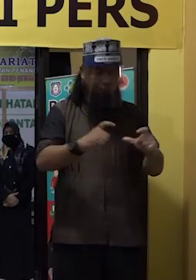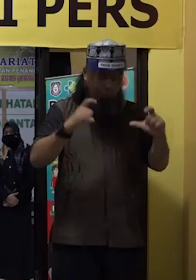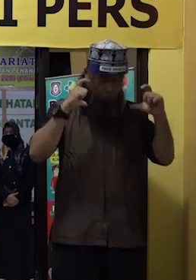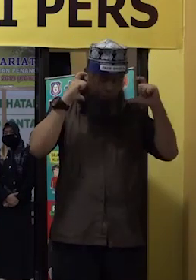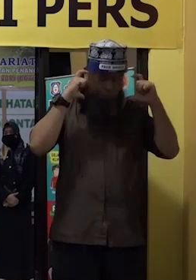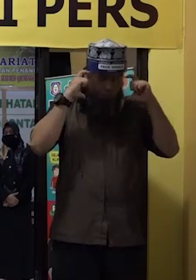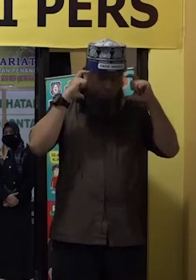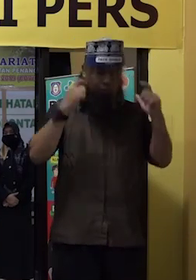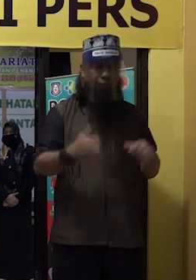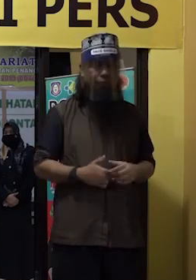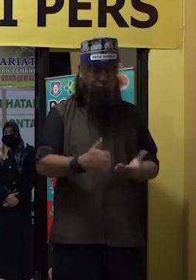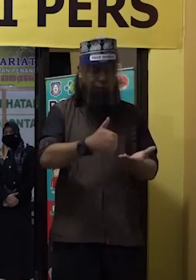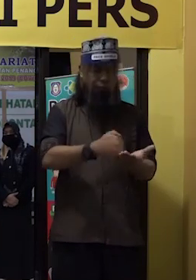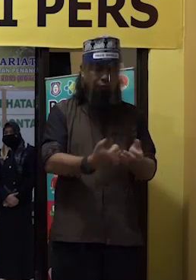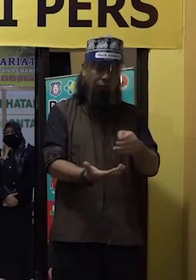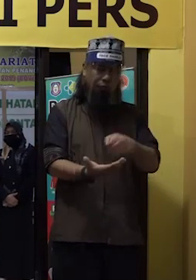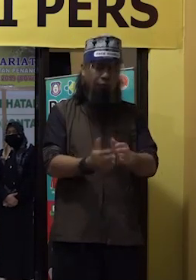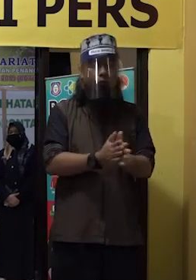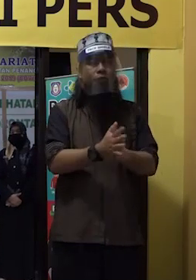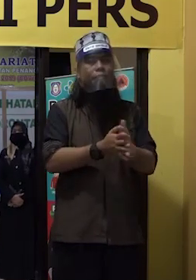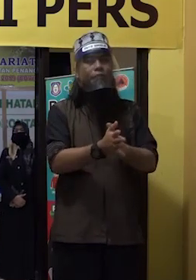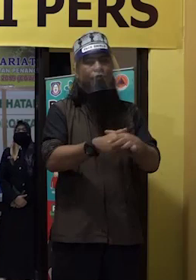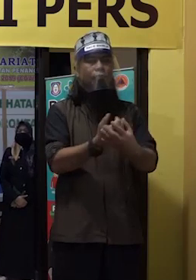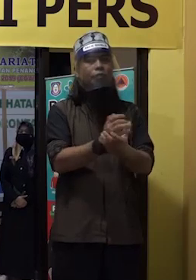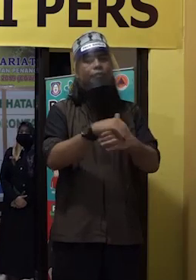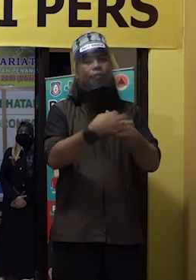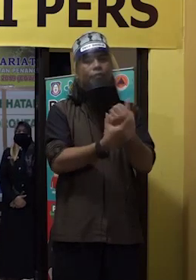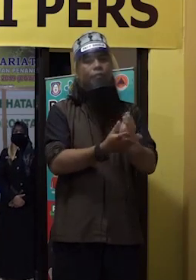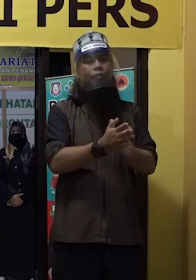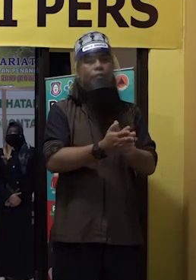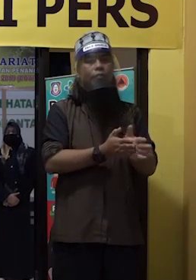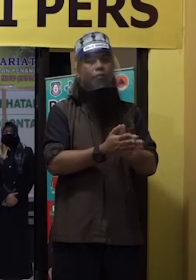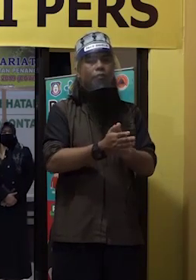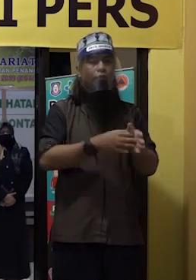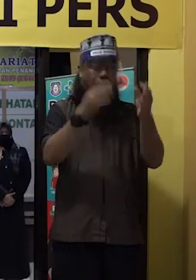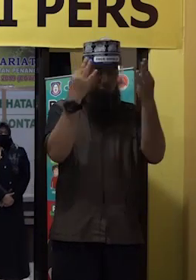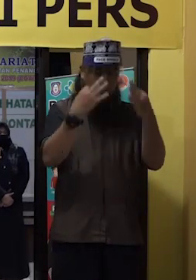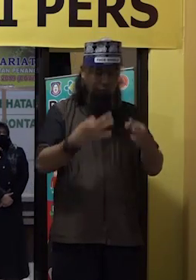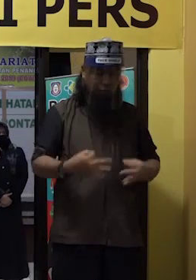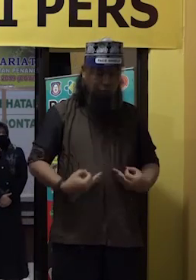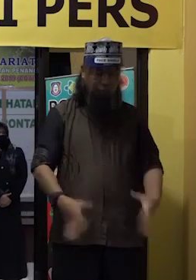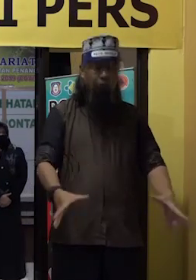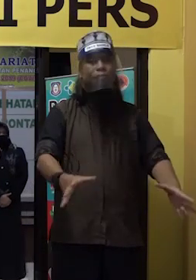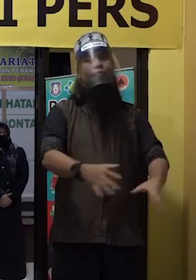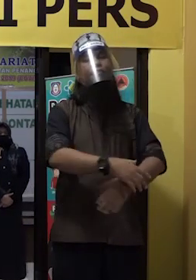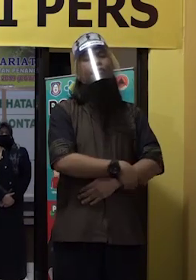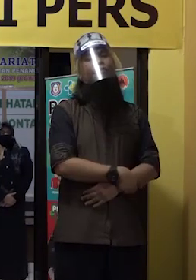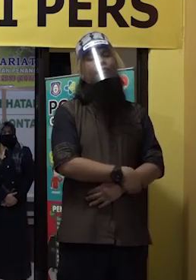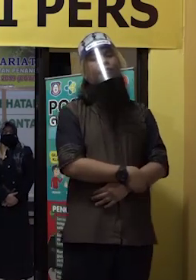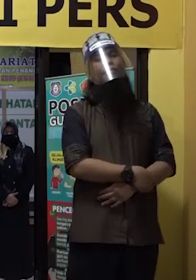kehidupan. Sebenarnya ini bukan merupakan tatanan baru, kita akan membiasakan yang sudah sering kita dengar,